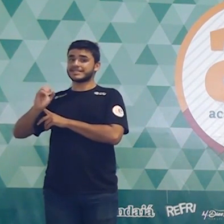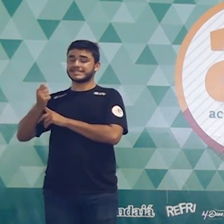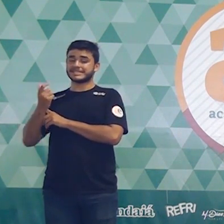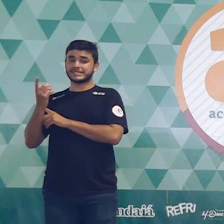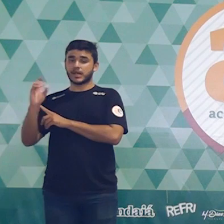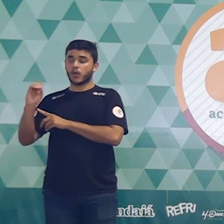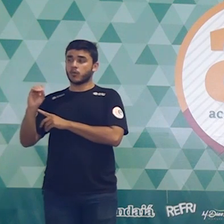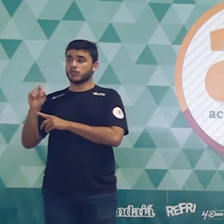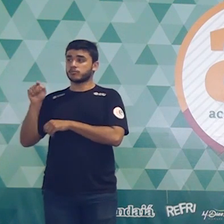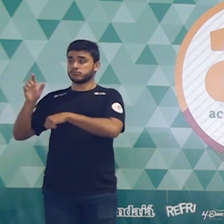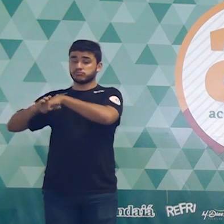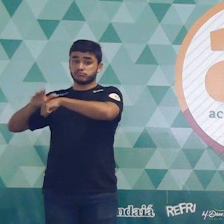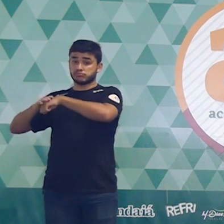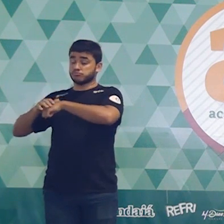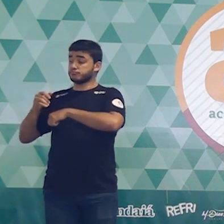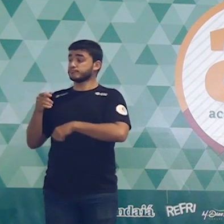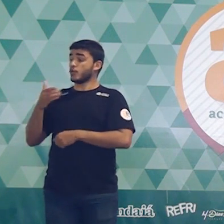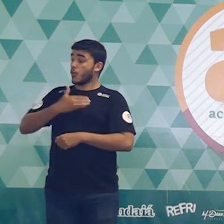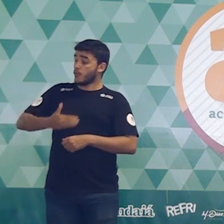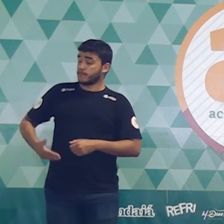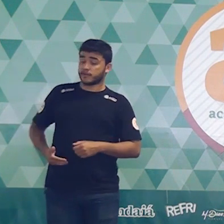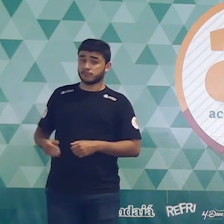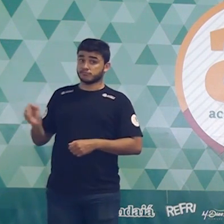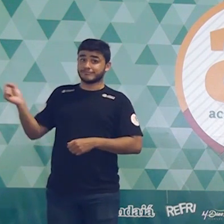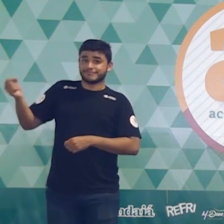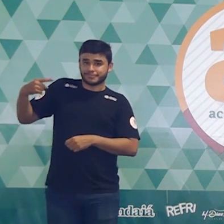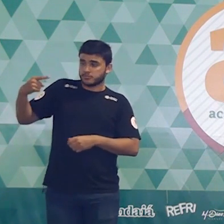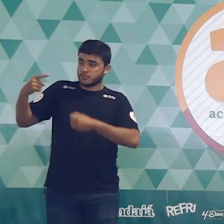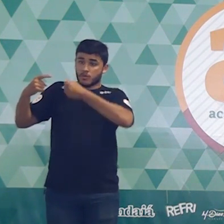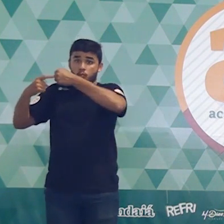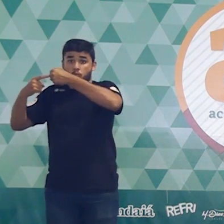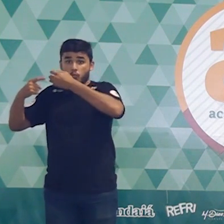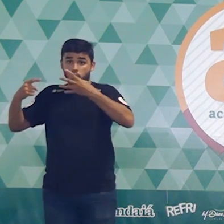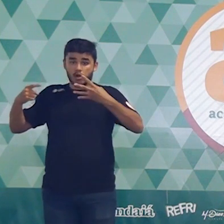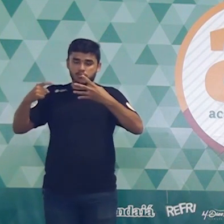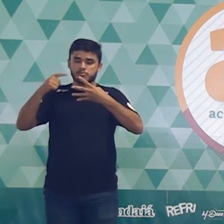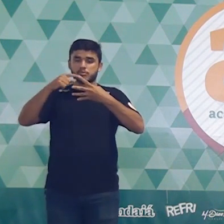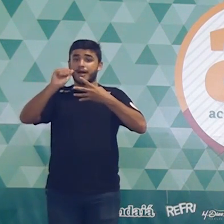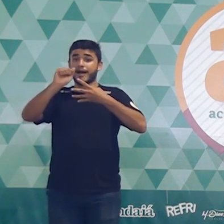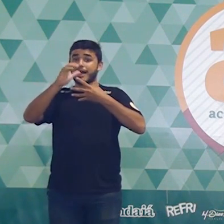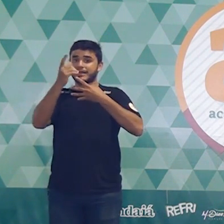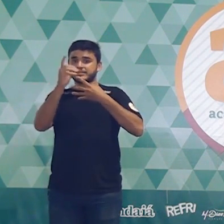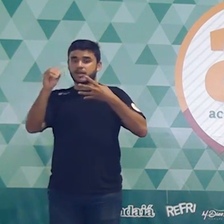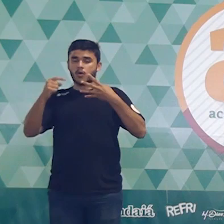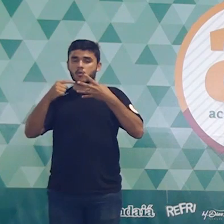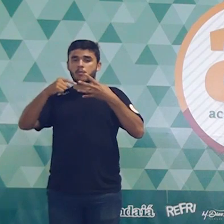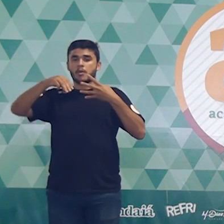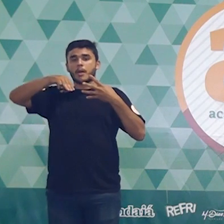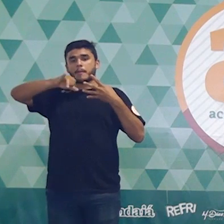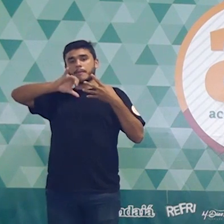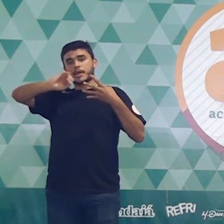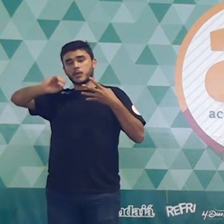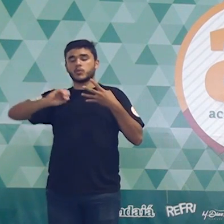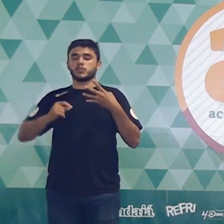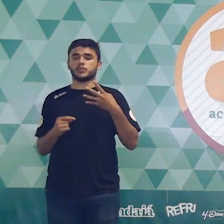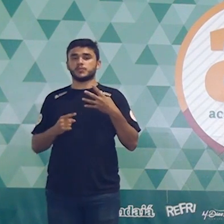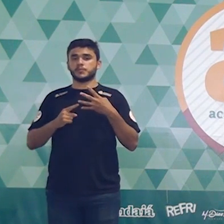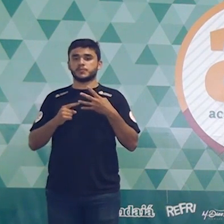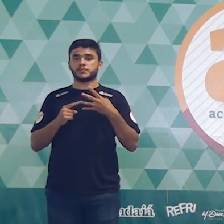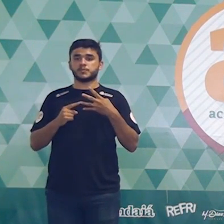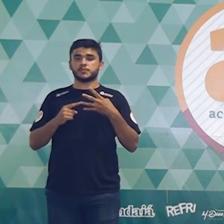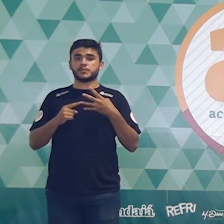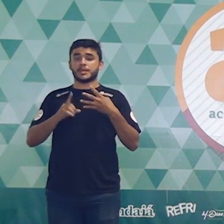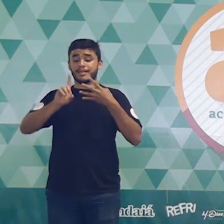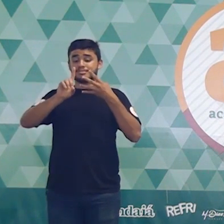são as informações? Eu vou ter que dizer a ação, que é o que fazer, o meio ou modo, que é por meio de que medidas,